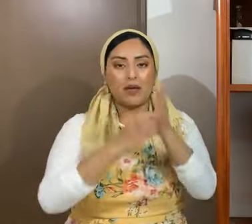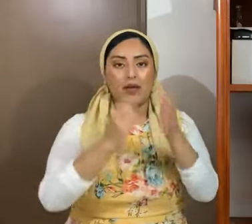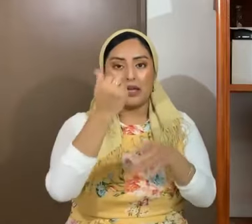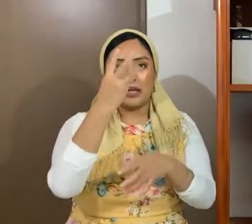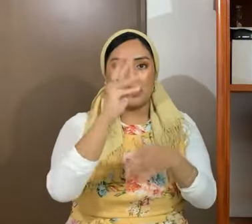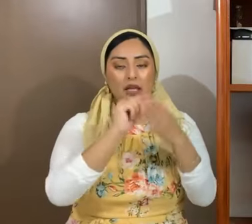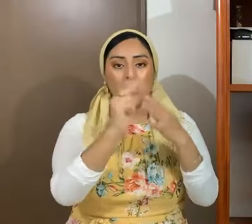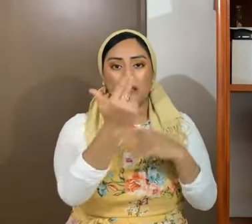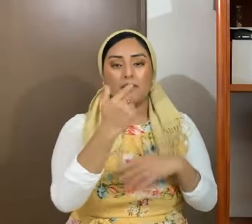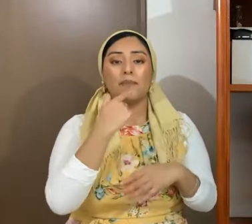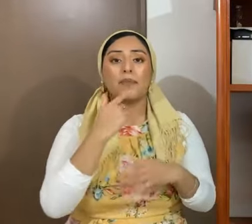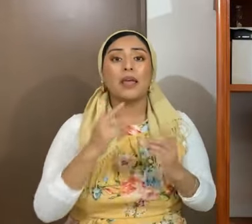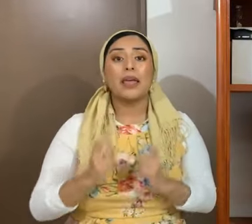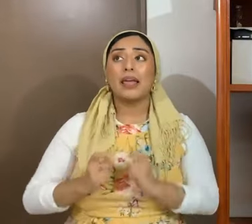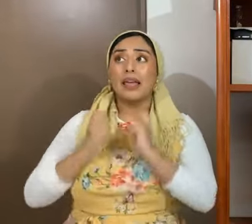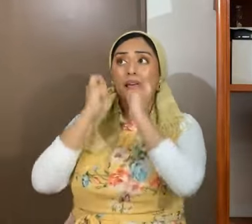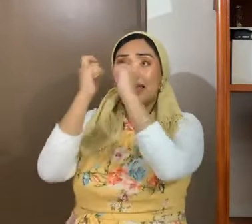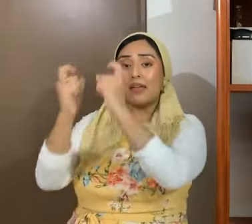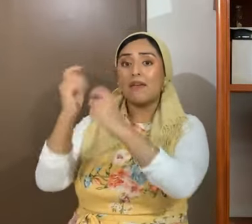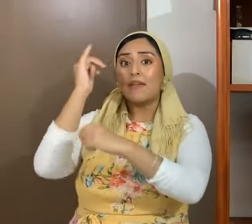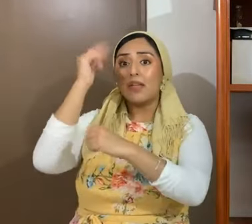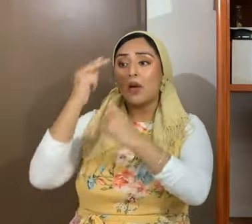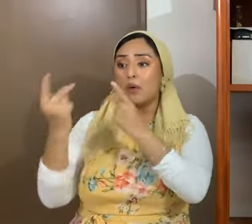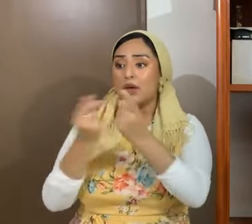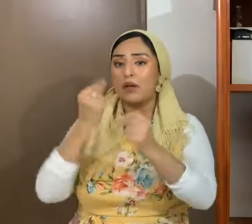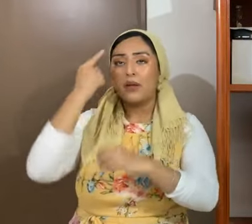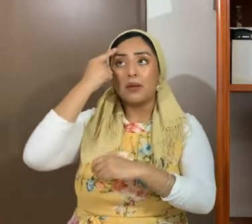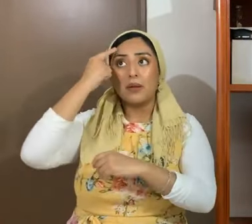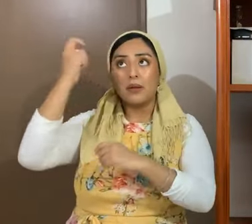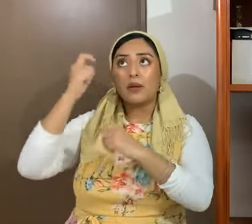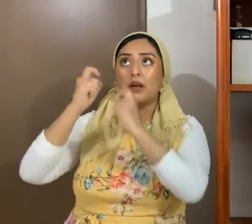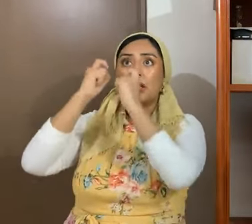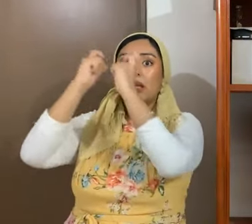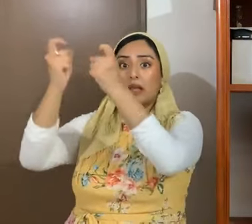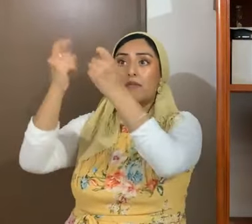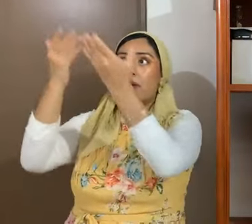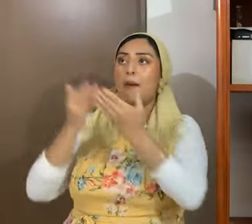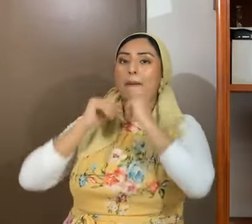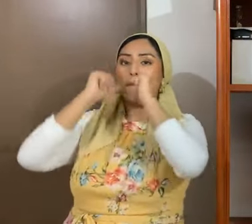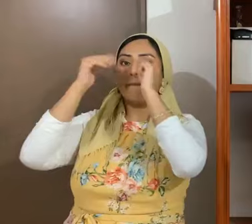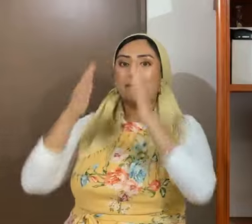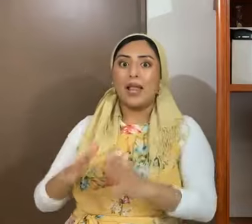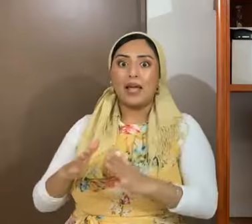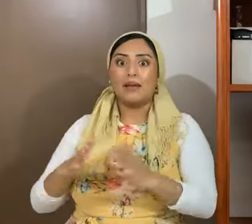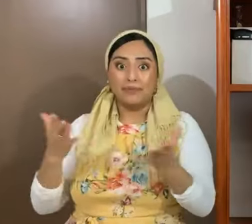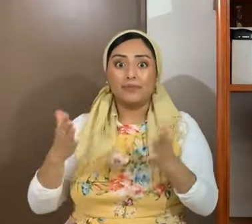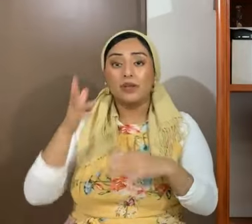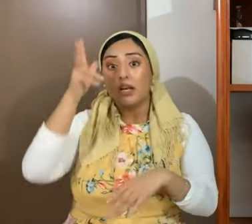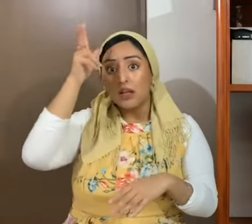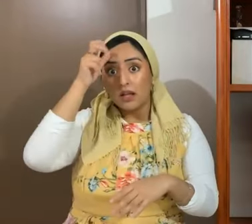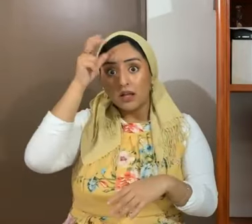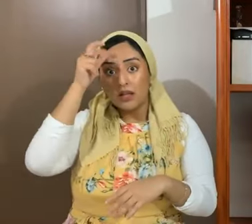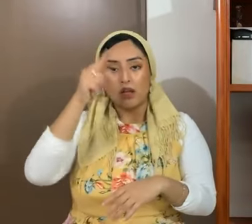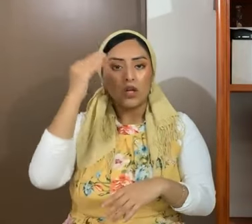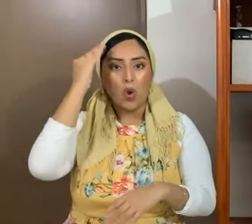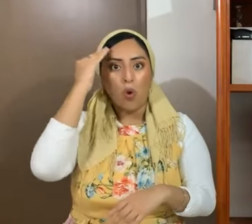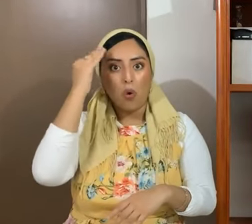16:3. Encomienda a Yahweh tus obras y tus pensamientos serán afirmados. Una de las estrategias del enemigo es